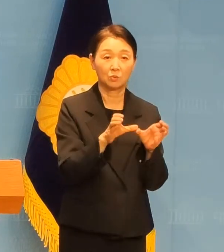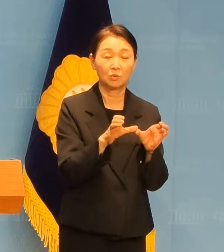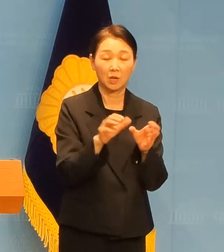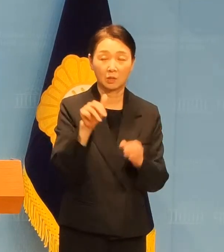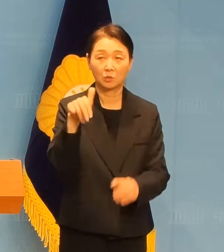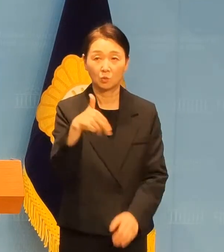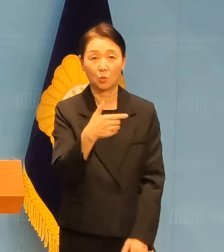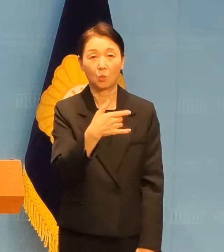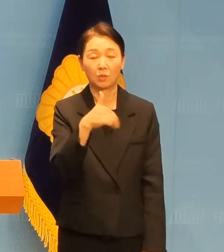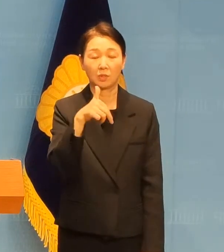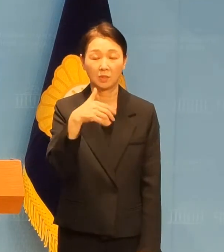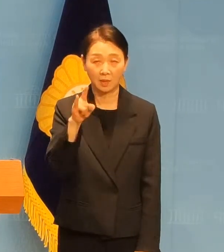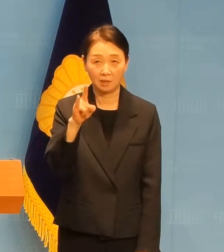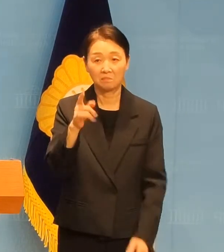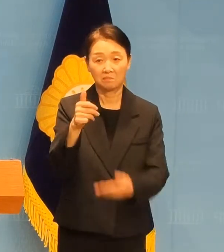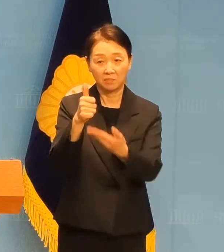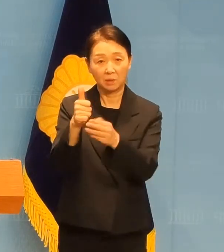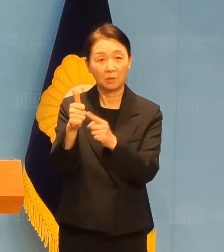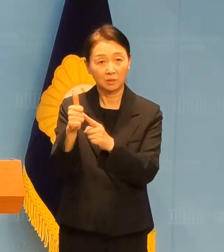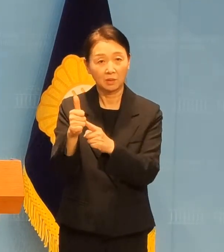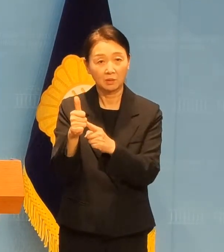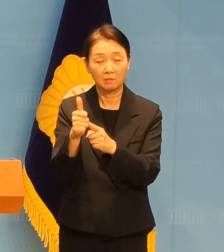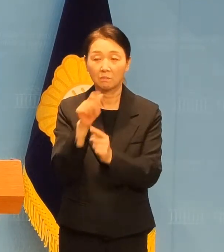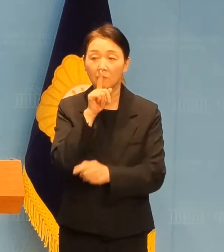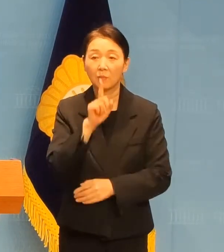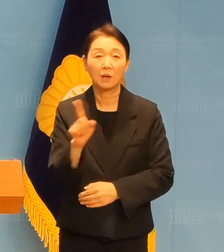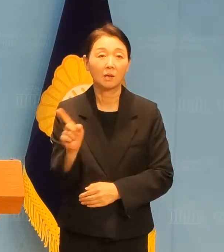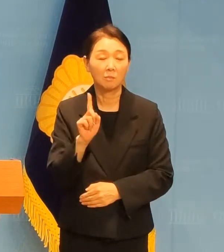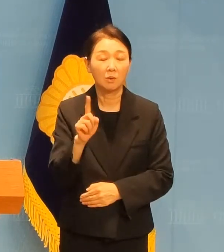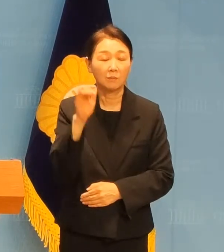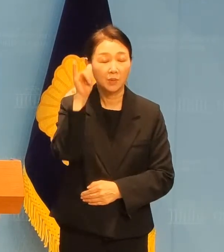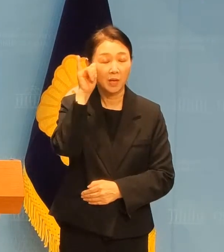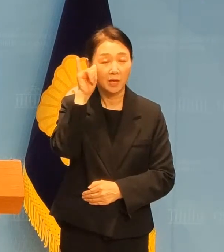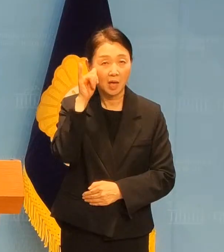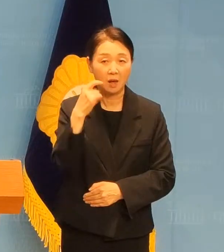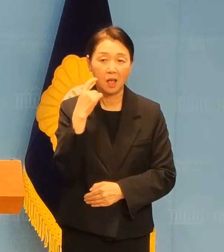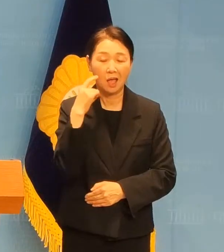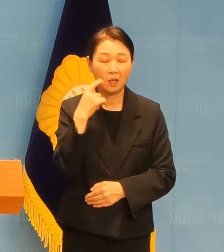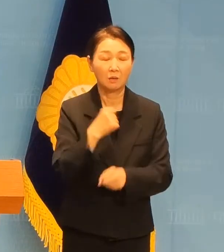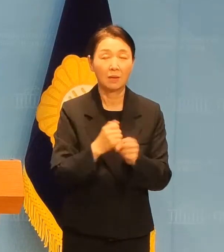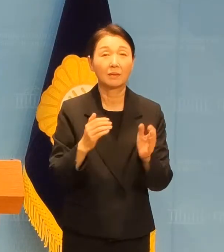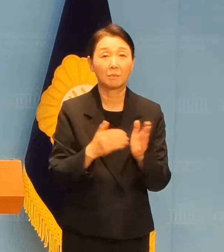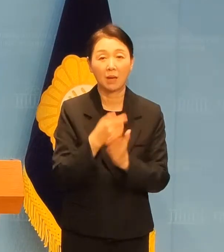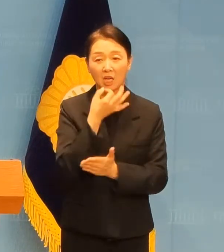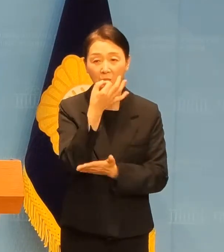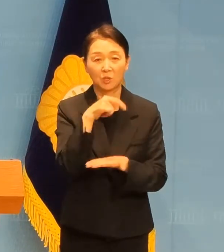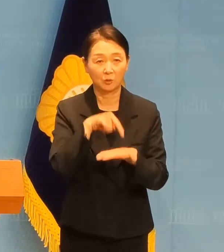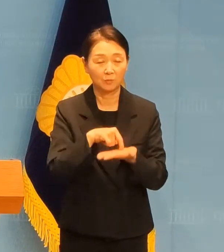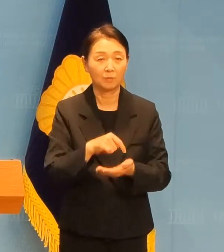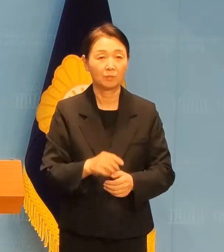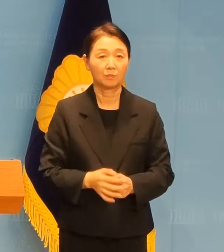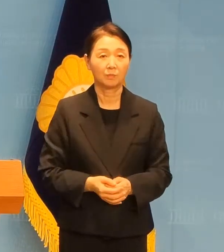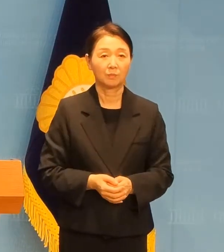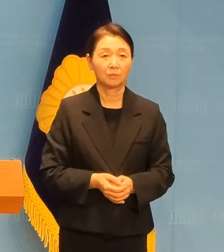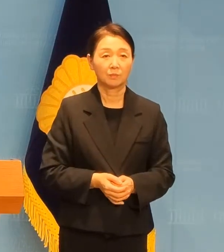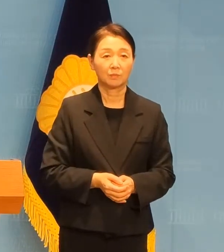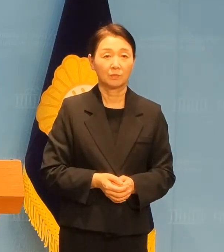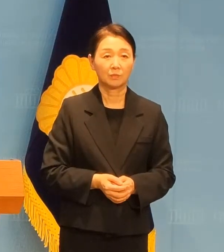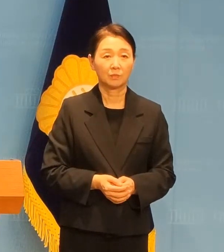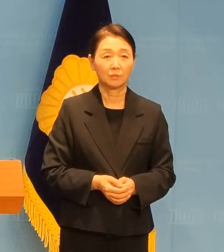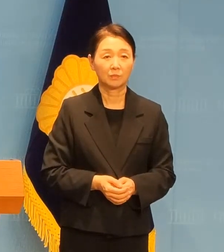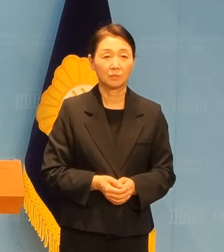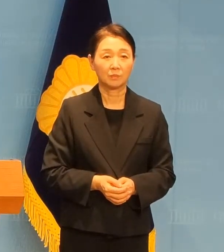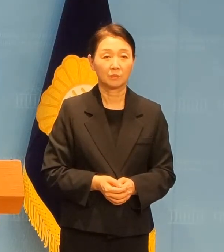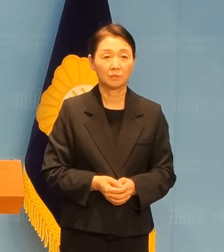조희대 대법원장을 겨냥해 내놓은 것은 AI로 조작한 음성임이 드러났습니다.